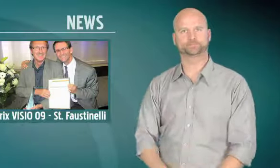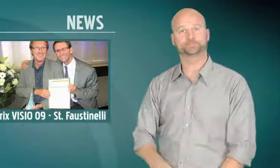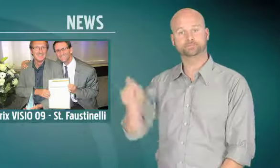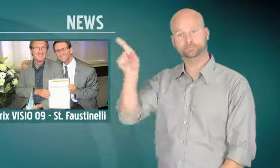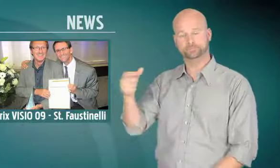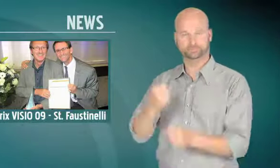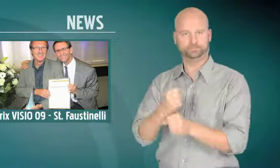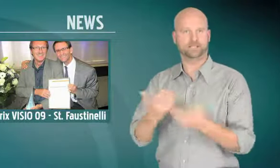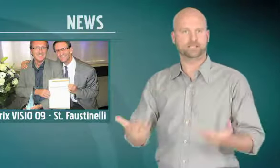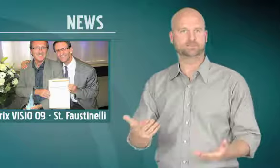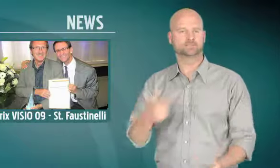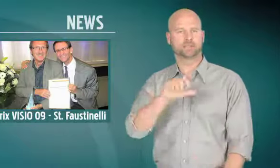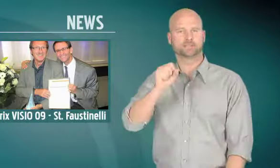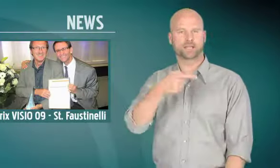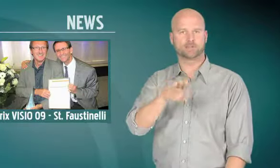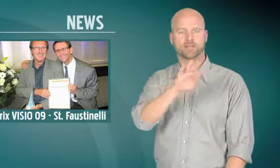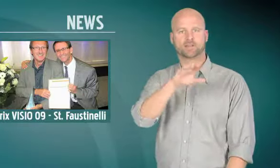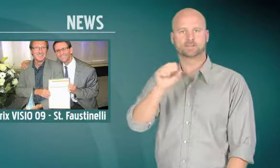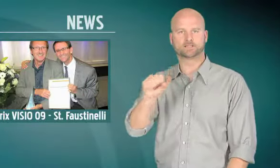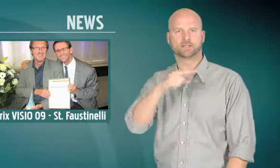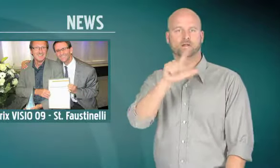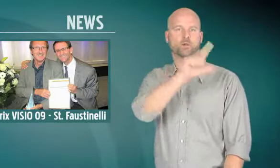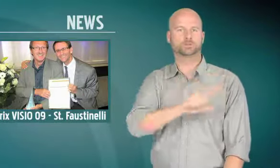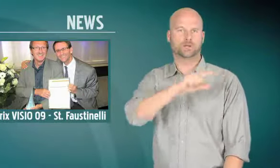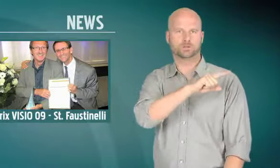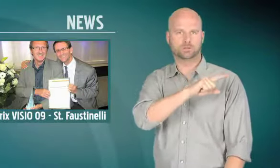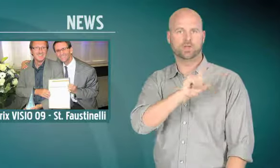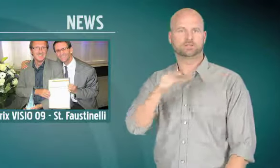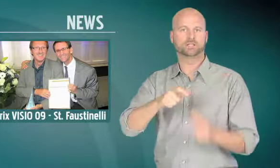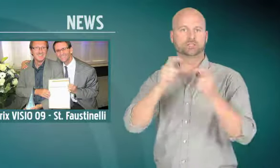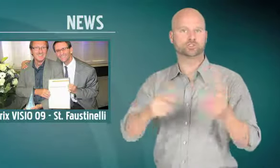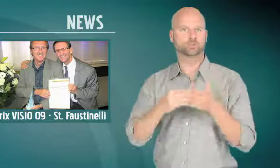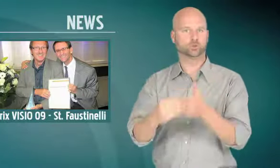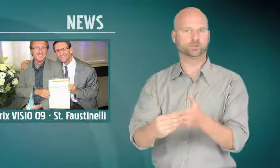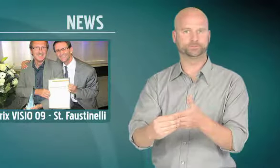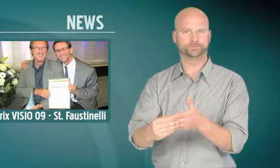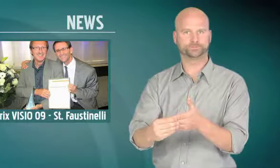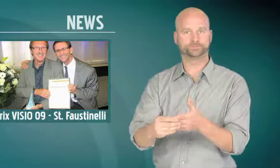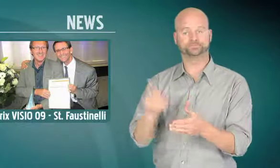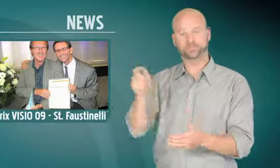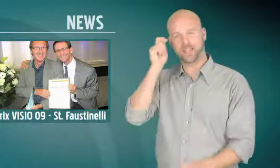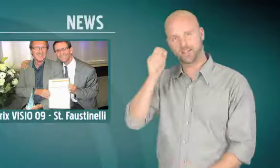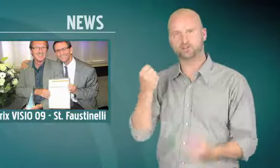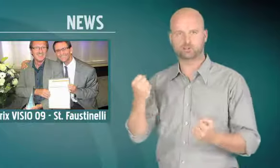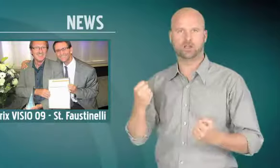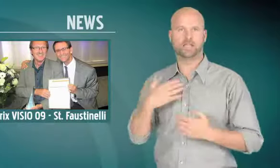des SGB FSS in Lausanne. Die Ehrung hat alle sehr gerührt.